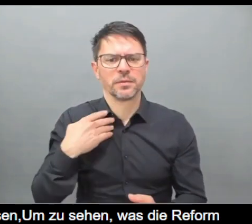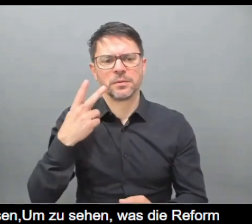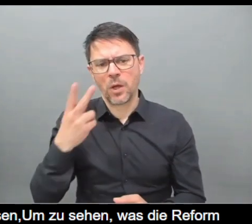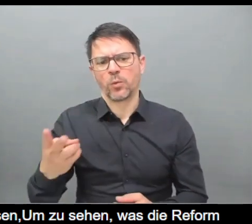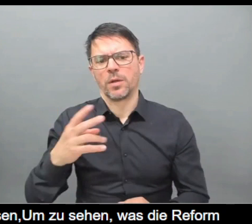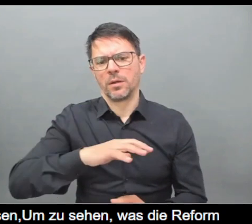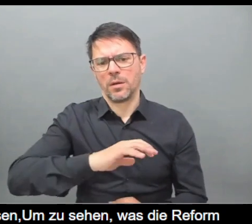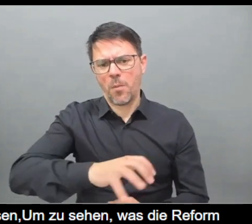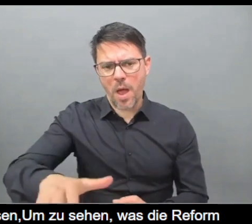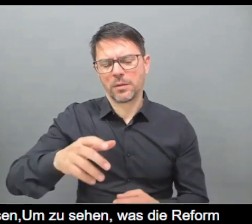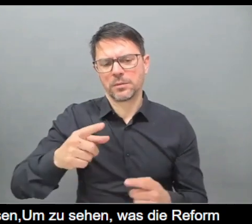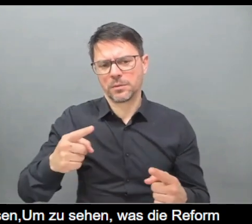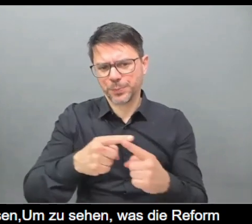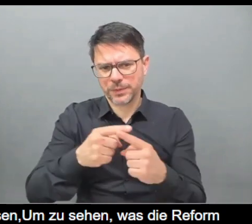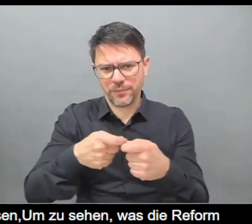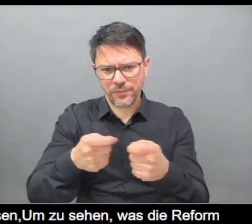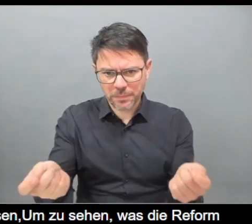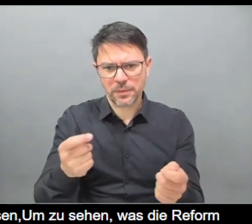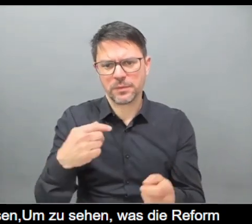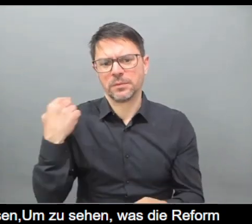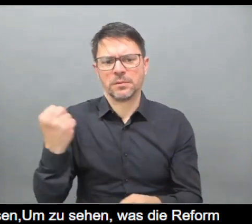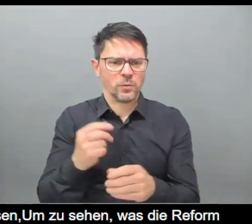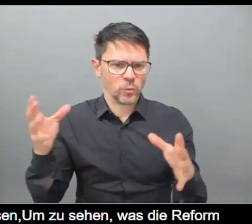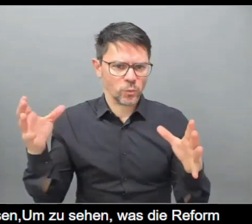da muss man einfach hart bleiben und dranbleiben.